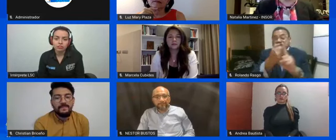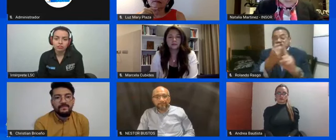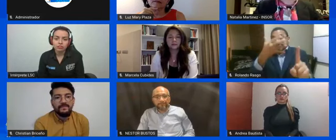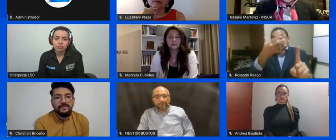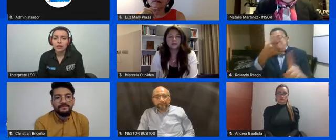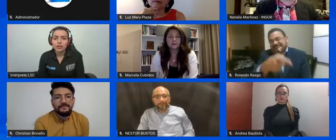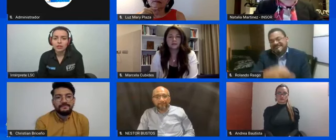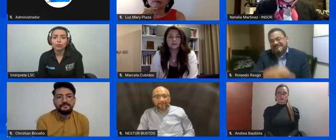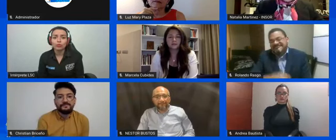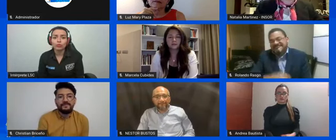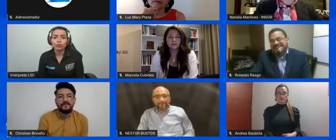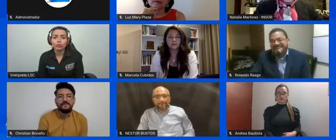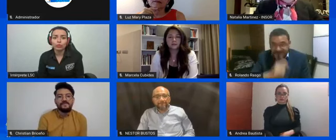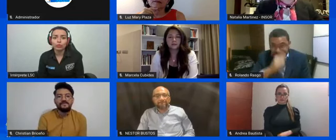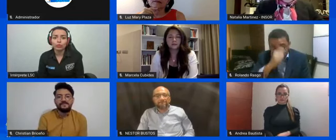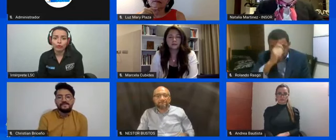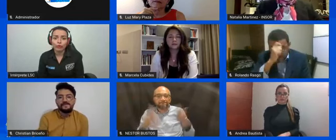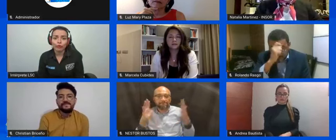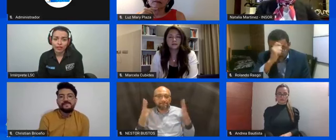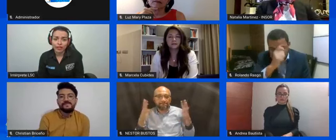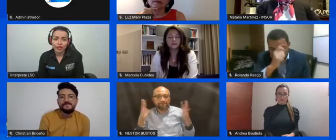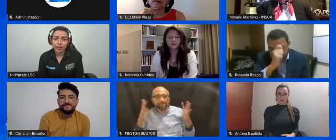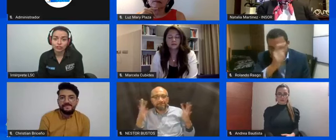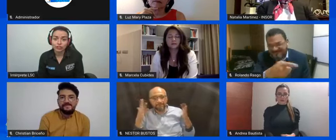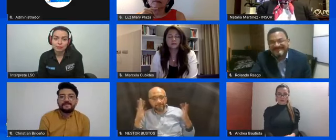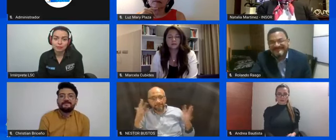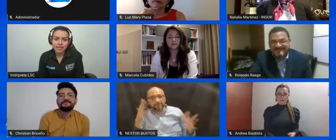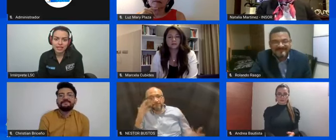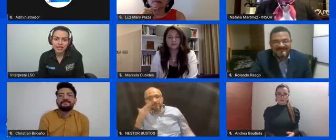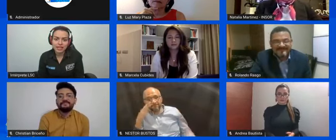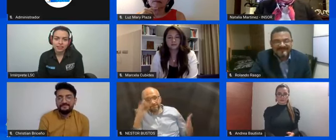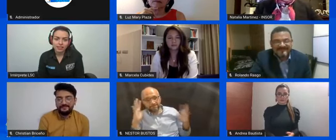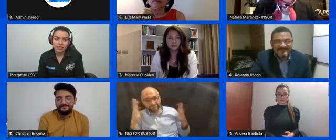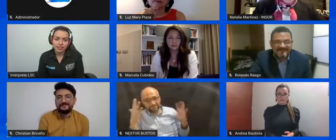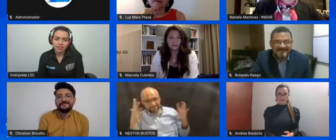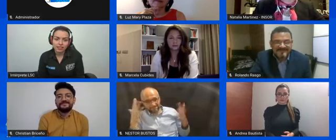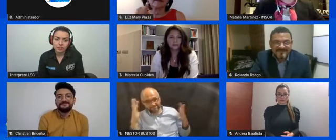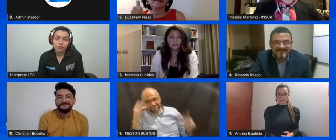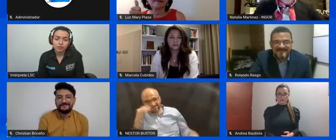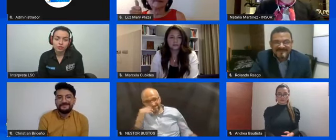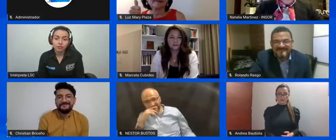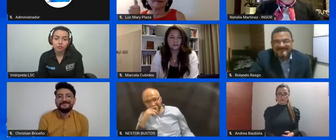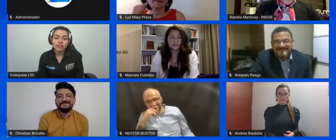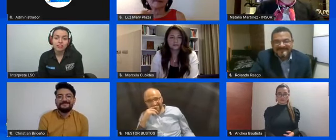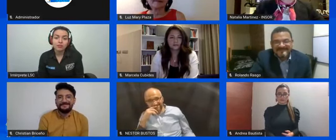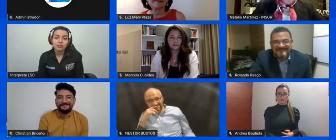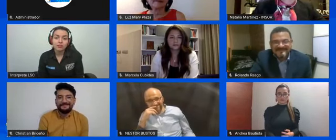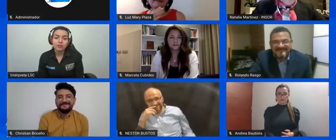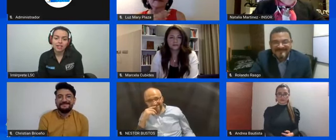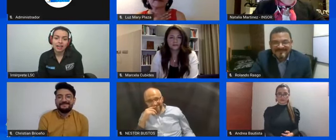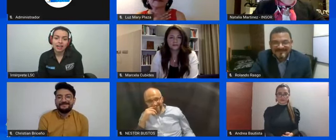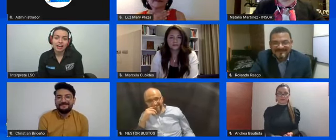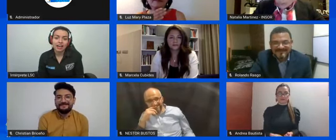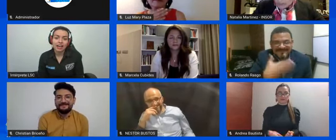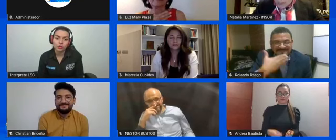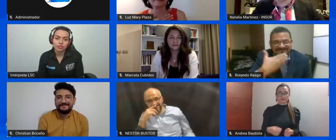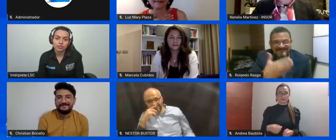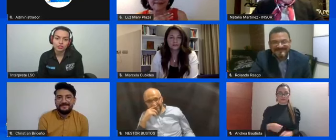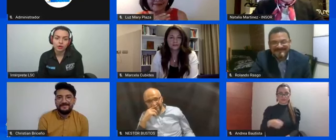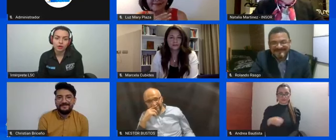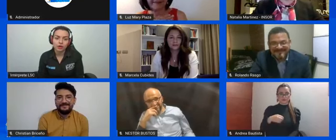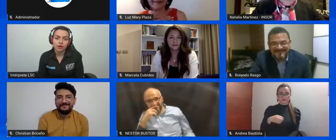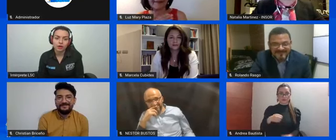con FENASCOL también, que pues es un apoyo muy grande y pues quería agradecerle todo este trabajo que hizo también Luz